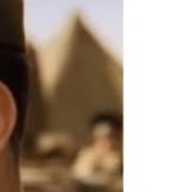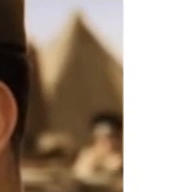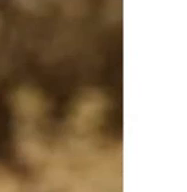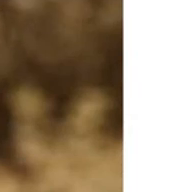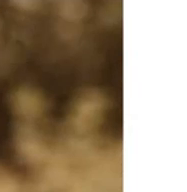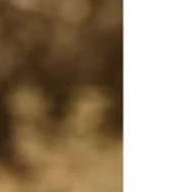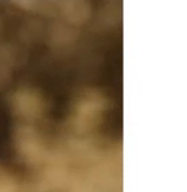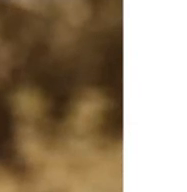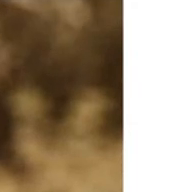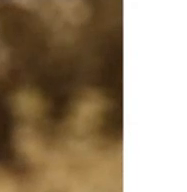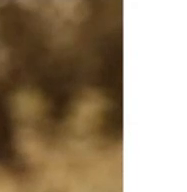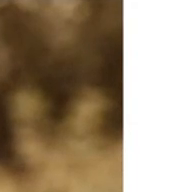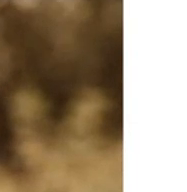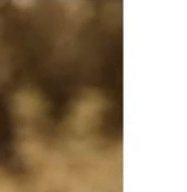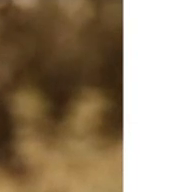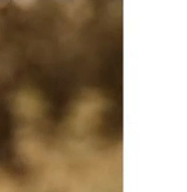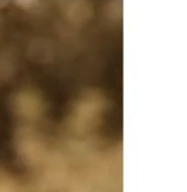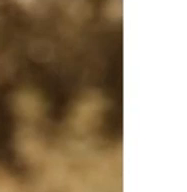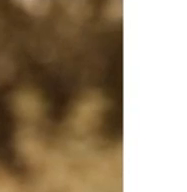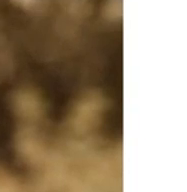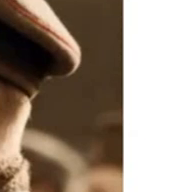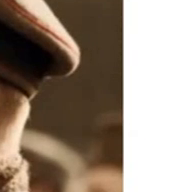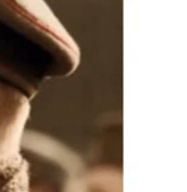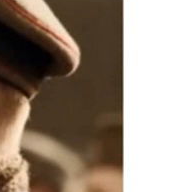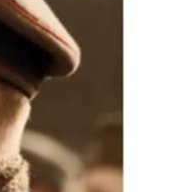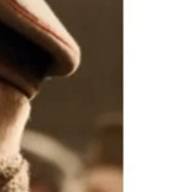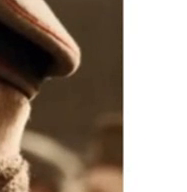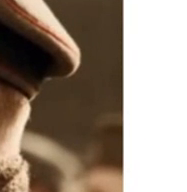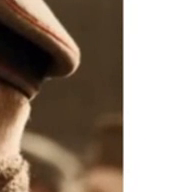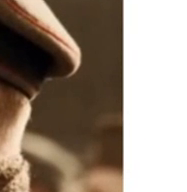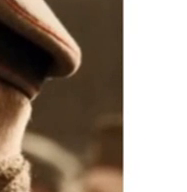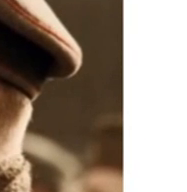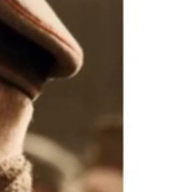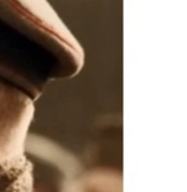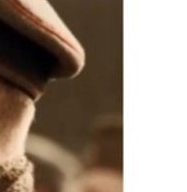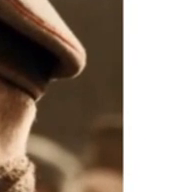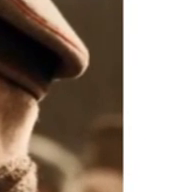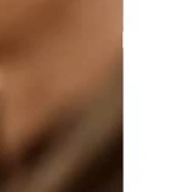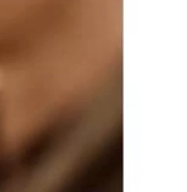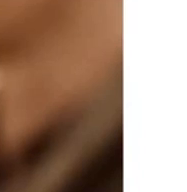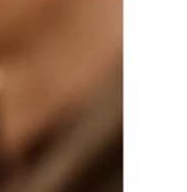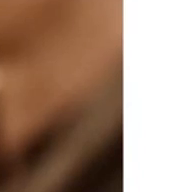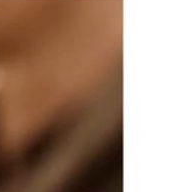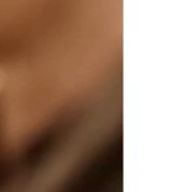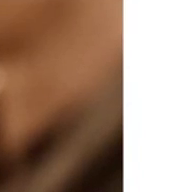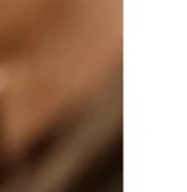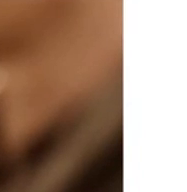haben die sich in schrecklichen momenten gegenseitig gest